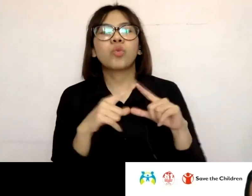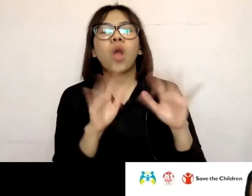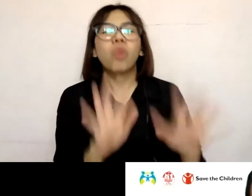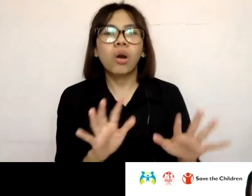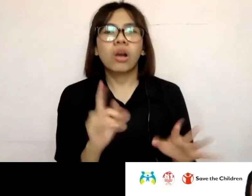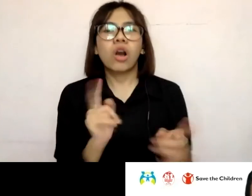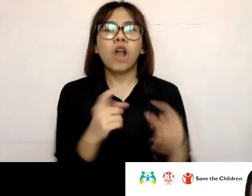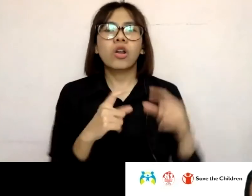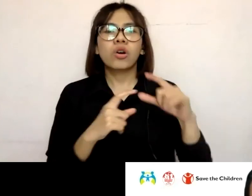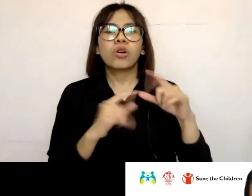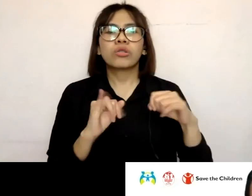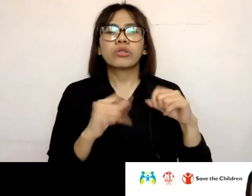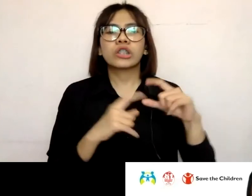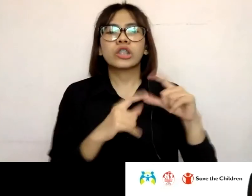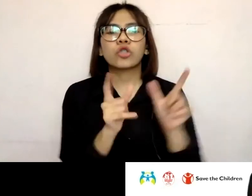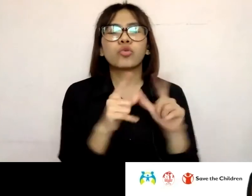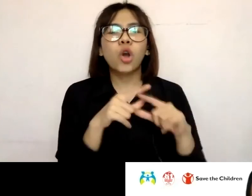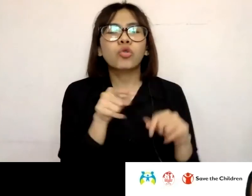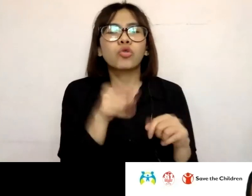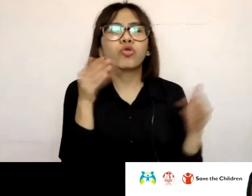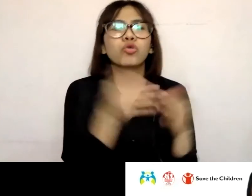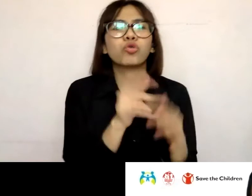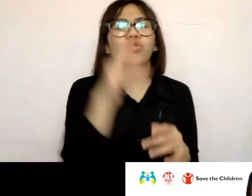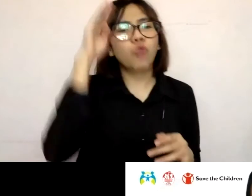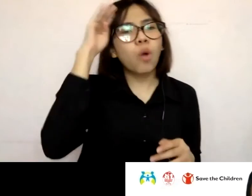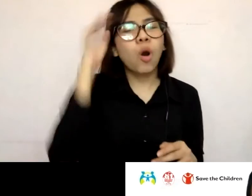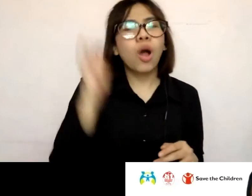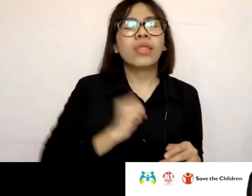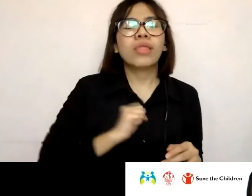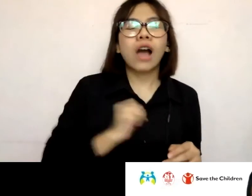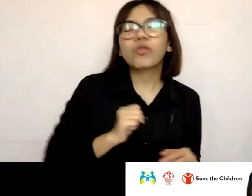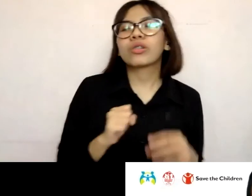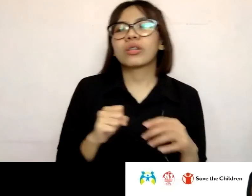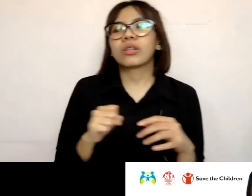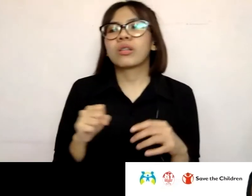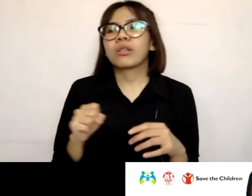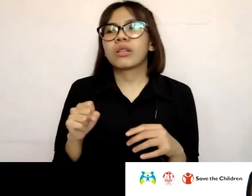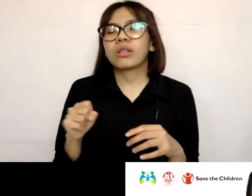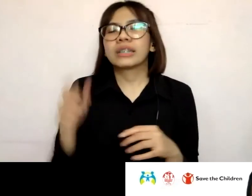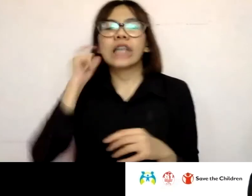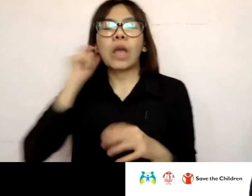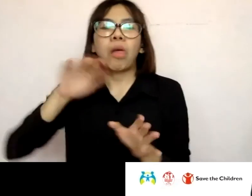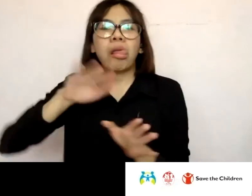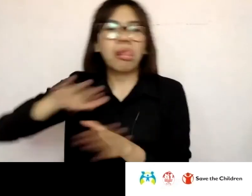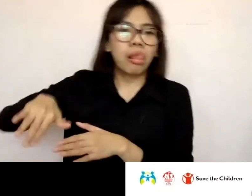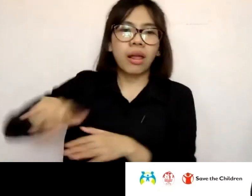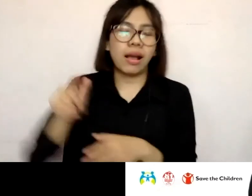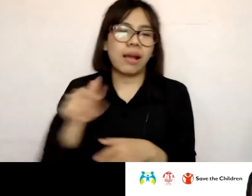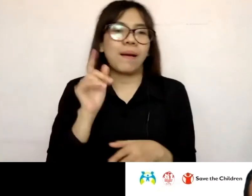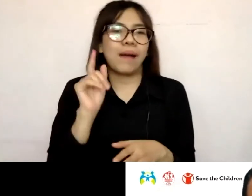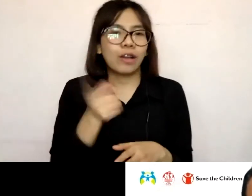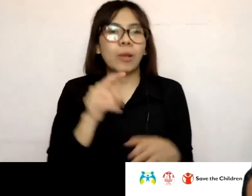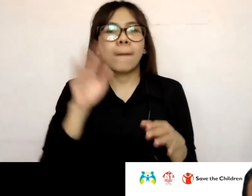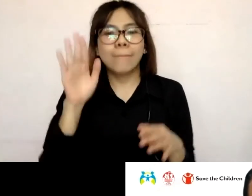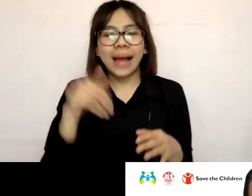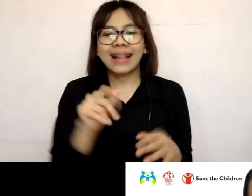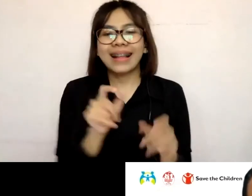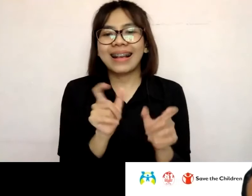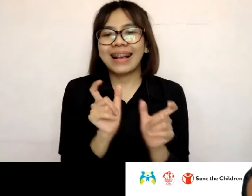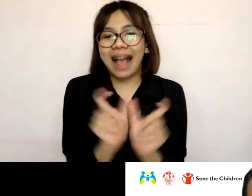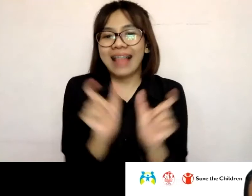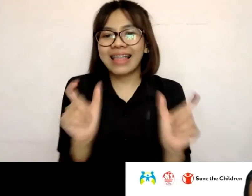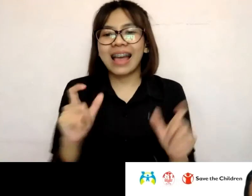teman perempuanku yang menggambar burung elang dengan alasan dirinya adalah seorang yang tegas, pemberani, dan kuat. Nah, ada